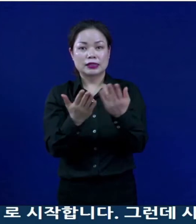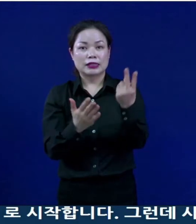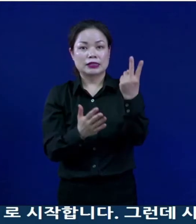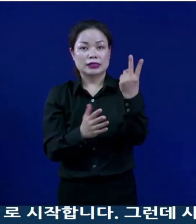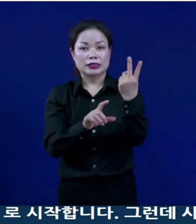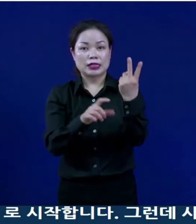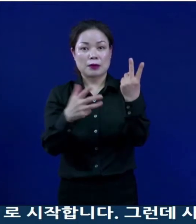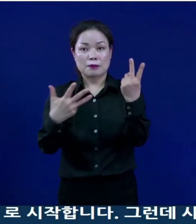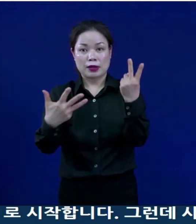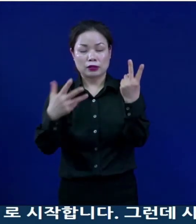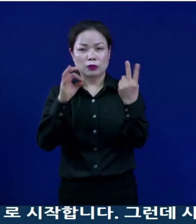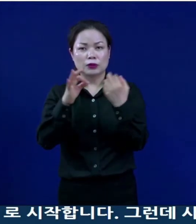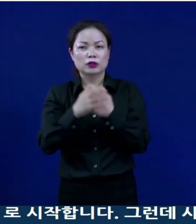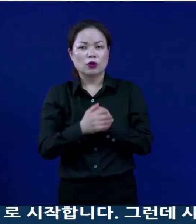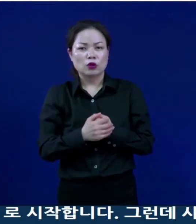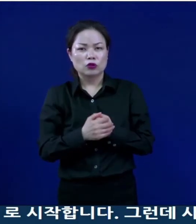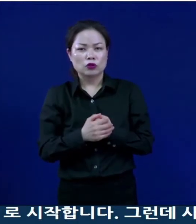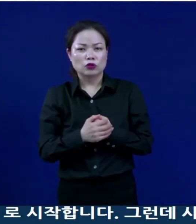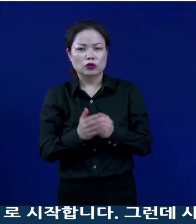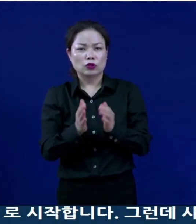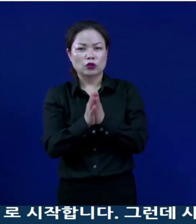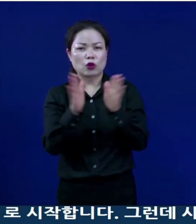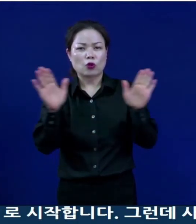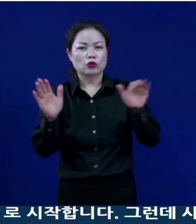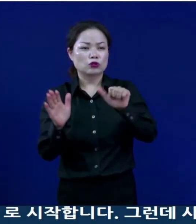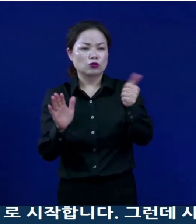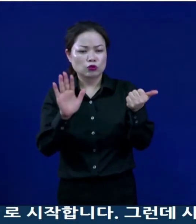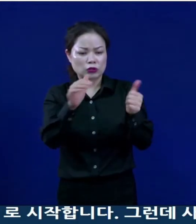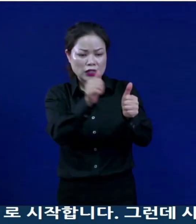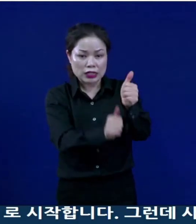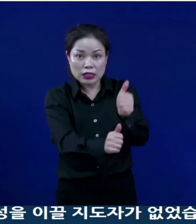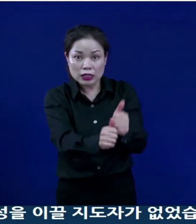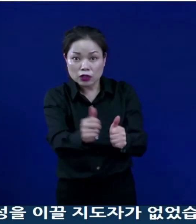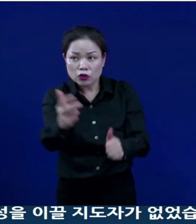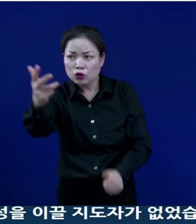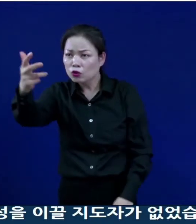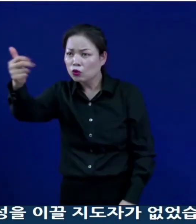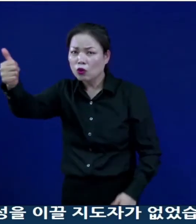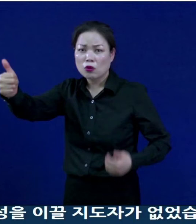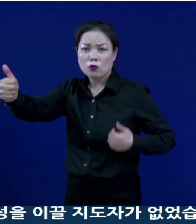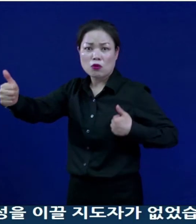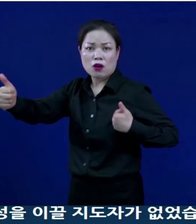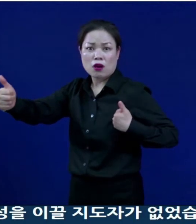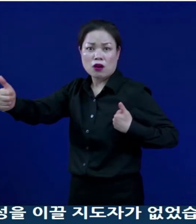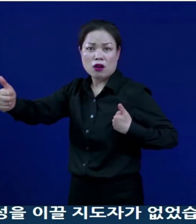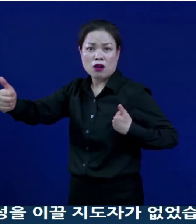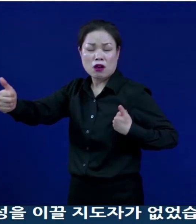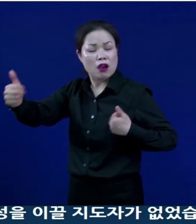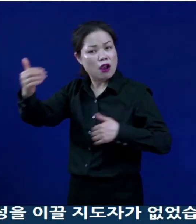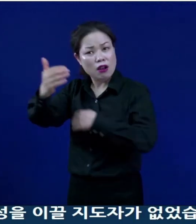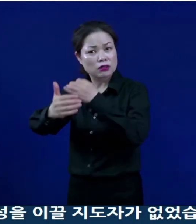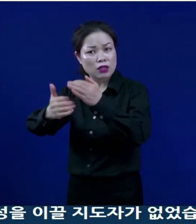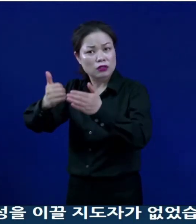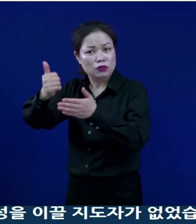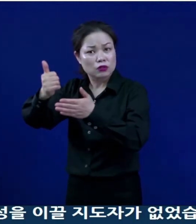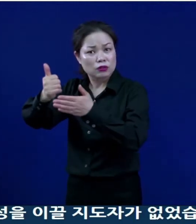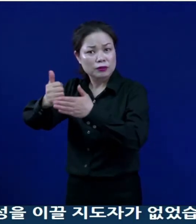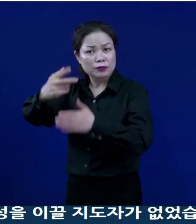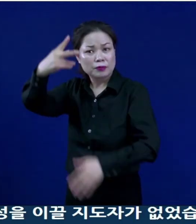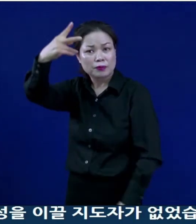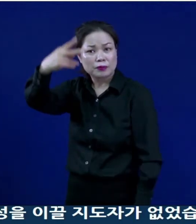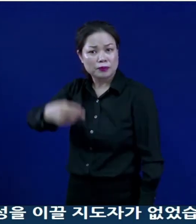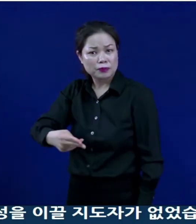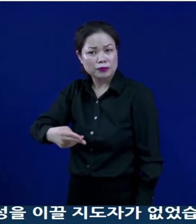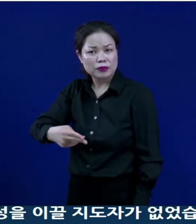내용을 보면 여호수아가 죽은 후에 일어난 세대는 여호와를 알지 못하는 하나님과